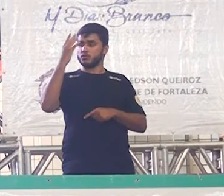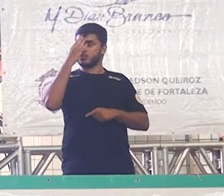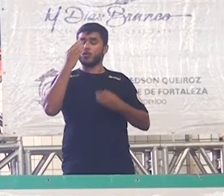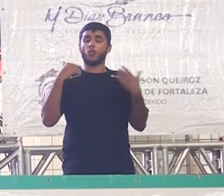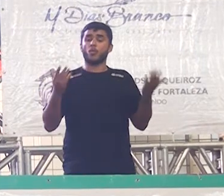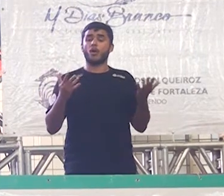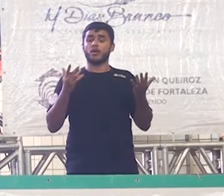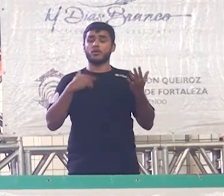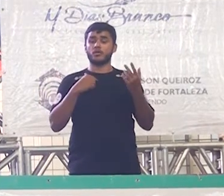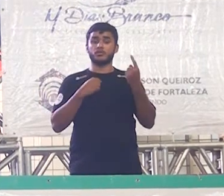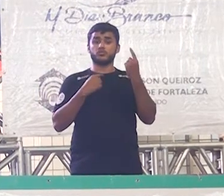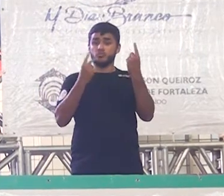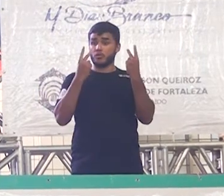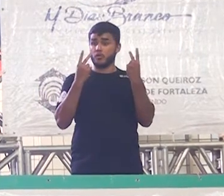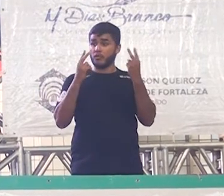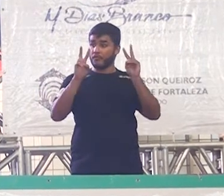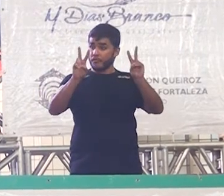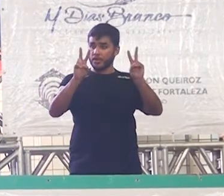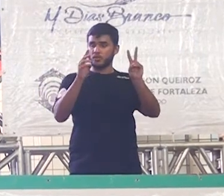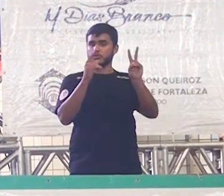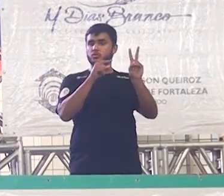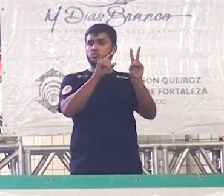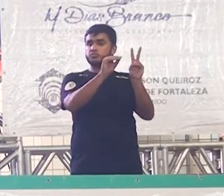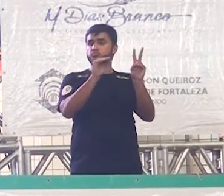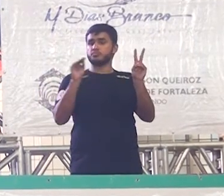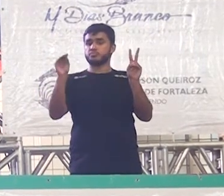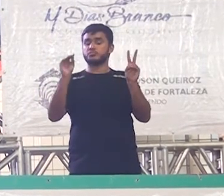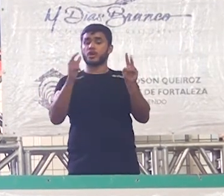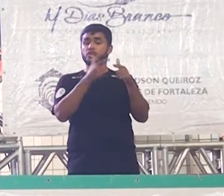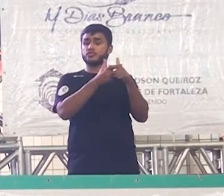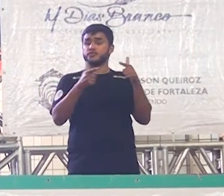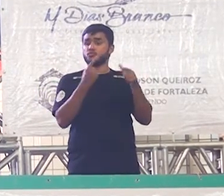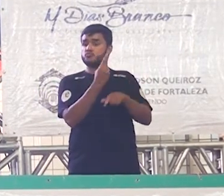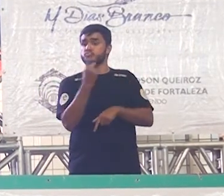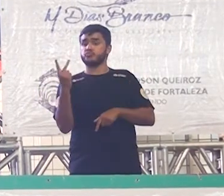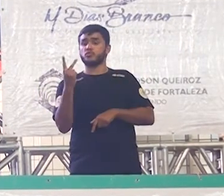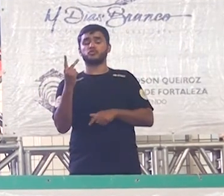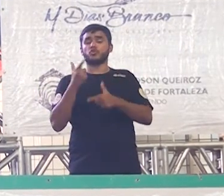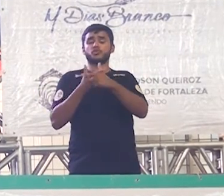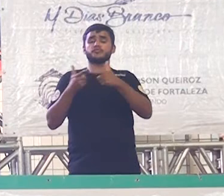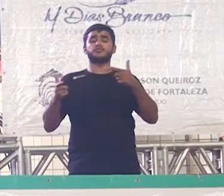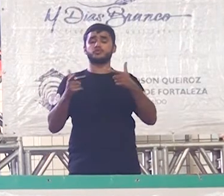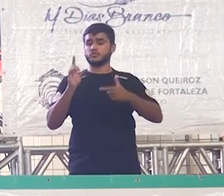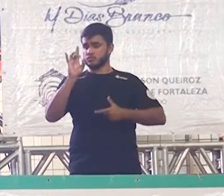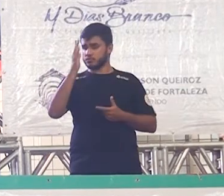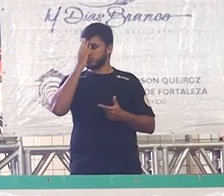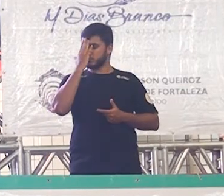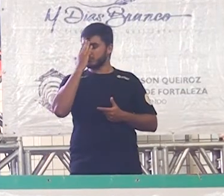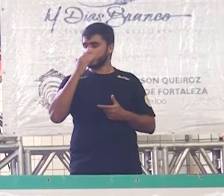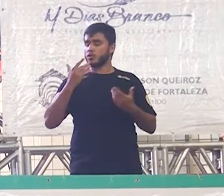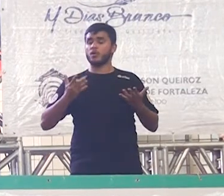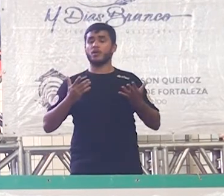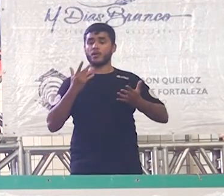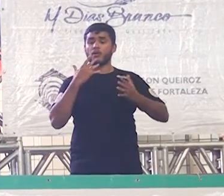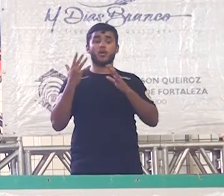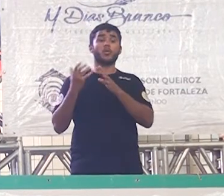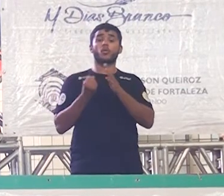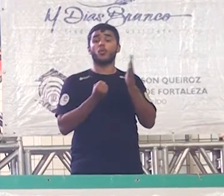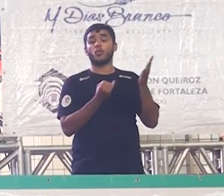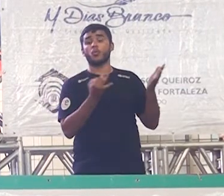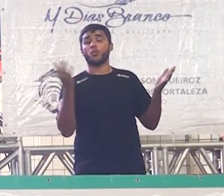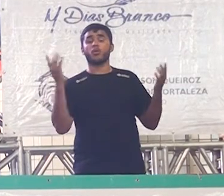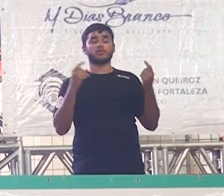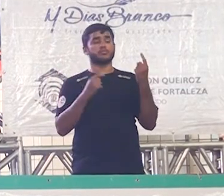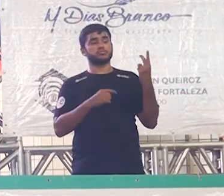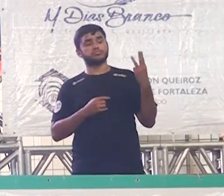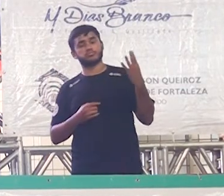duas velocidades, você vai dividir por 2. Mas nessa questão eu tenho várias velocidades, então eu vou dividir por quem? Pelo total de velocidades que eu